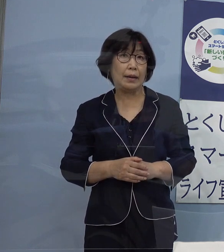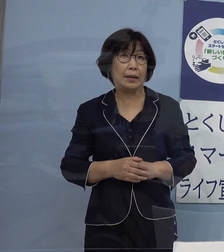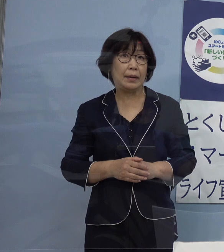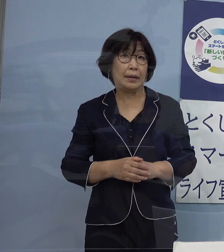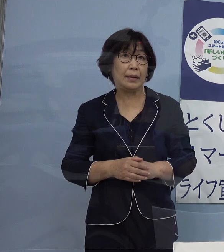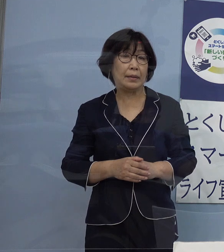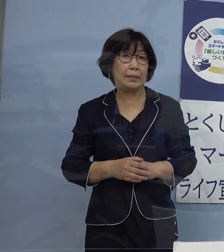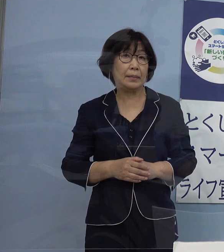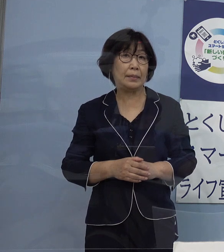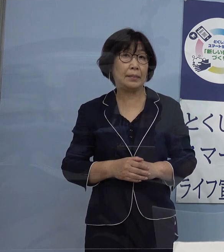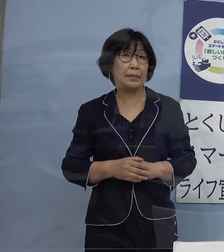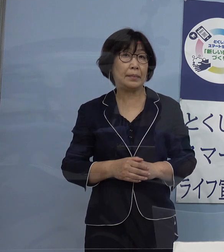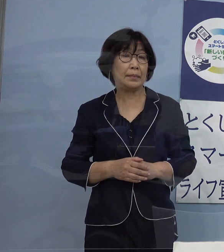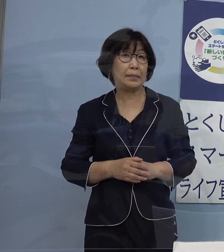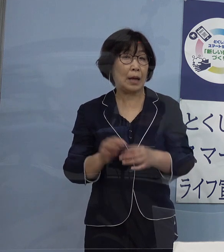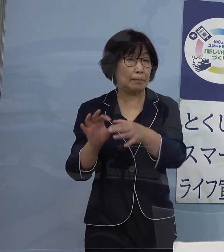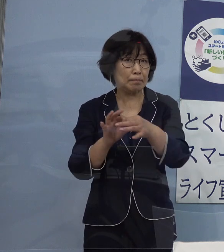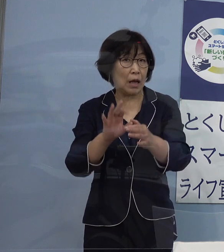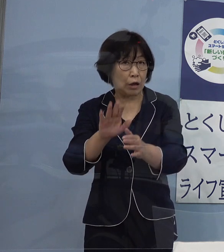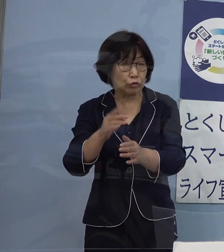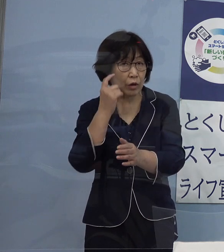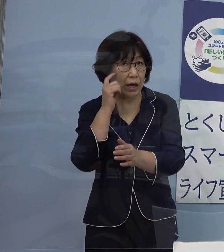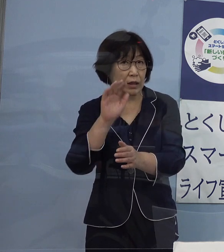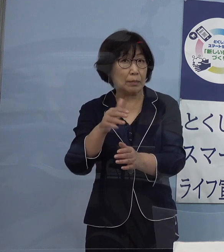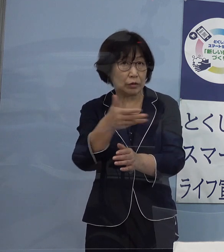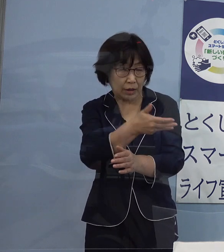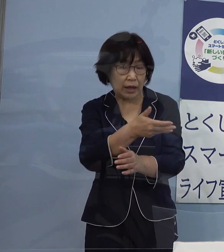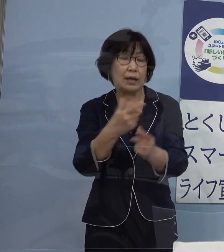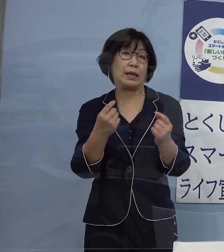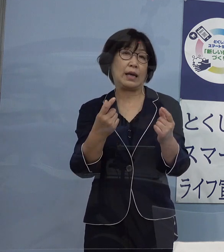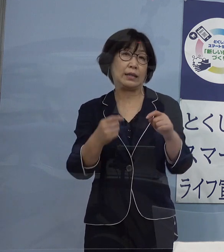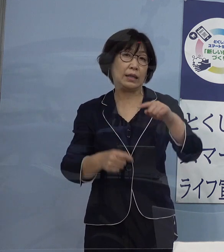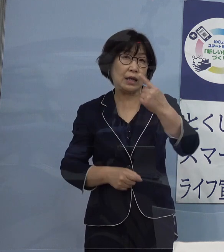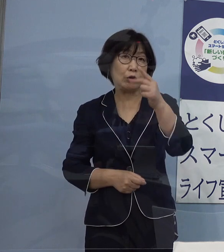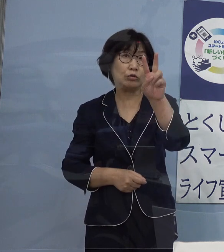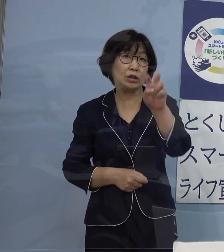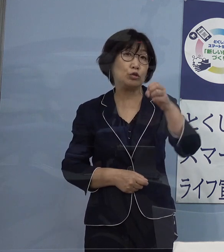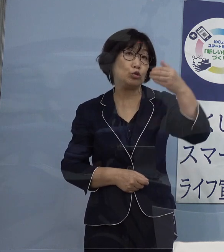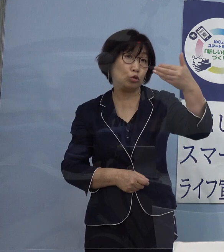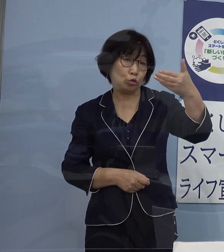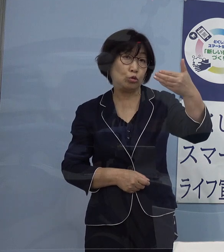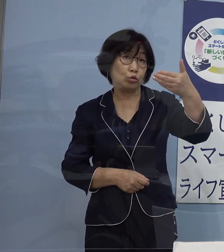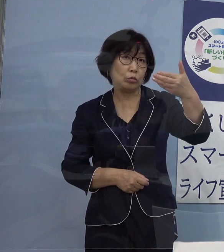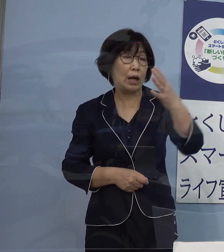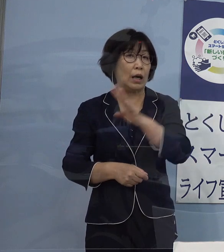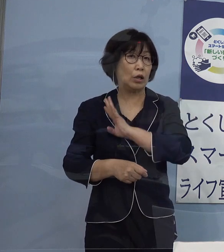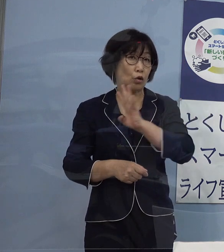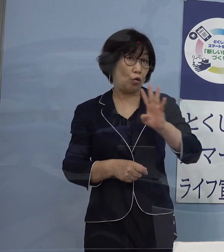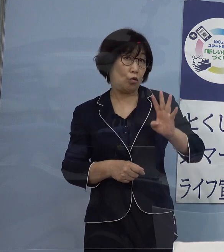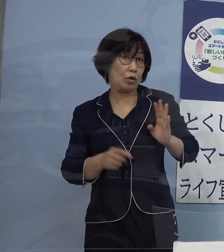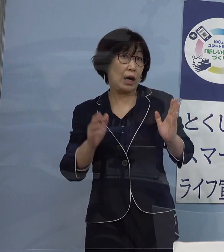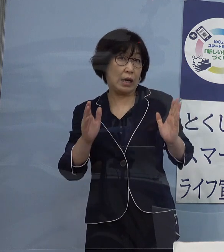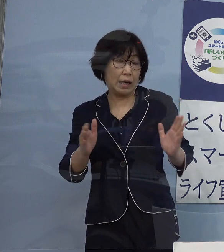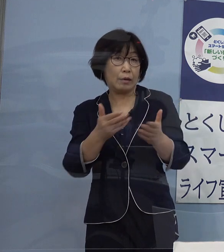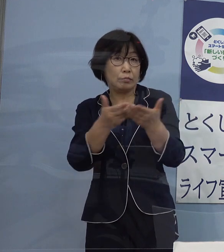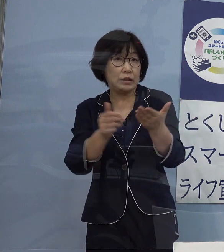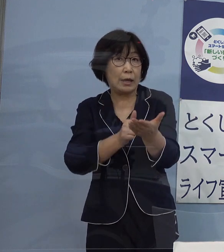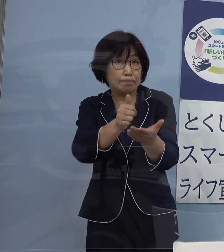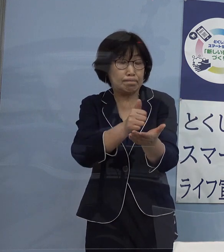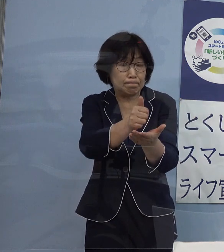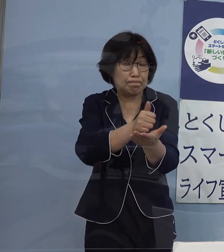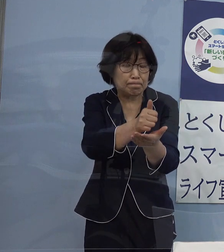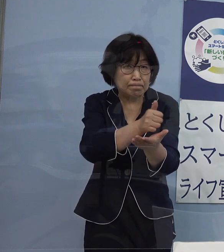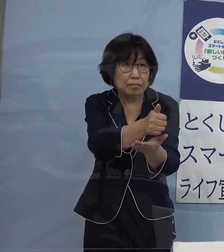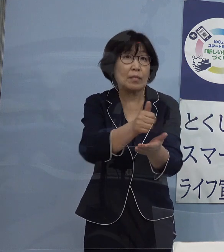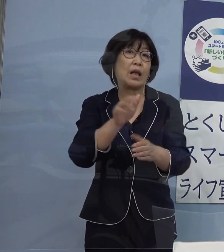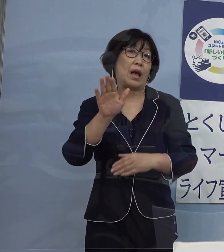えてはいましたか。 そうですね、やはり129例目の方が4日間近くこのお店に寄っておりますので、